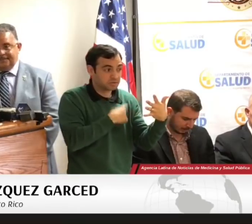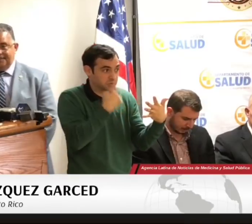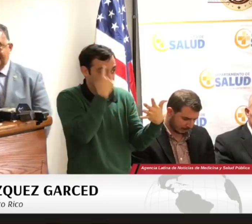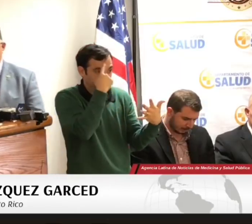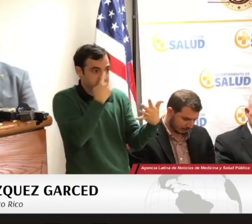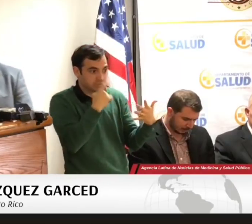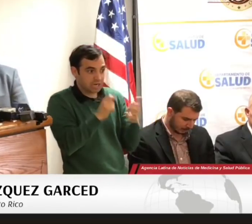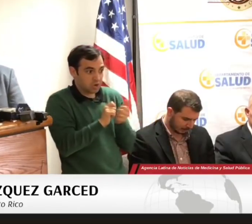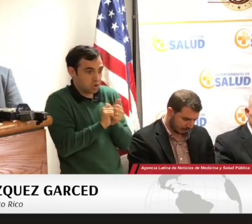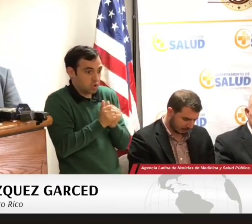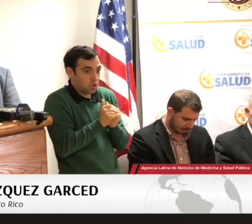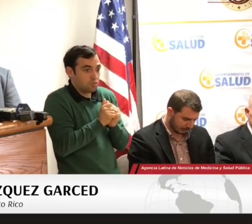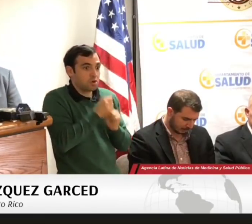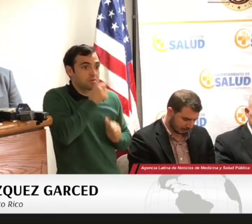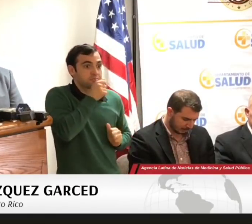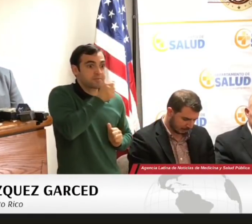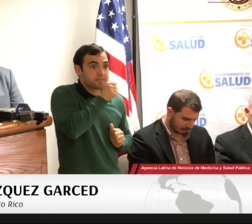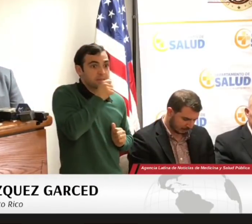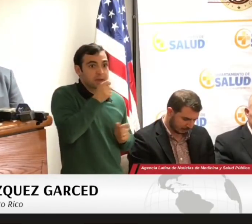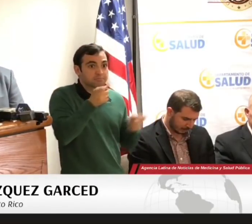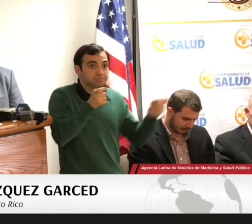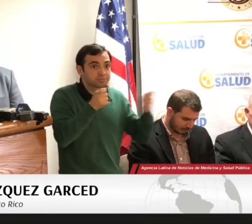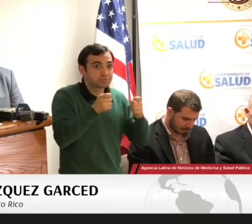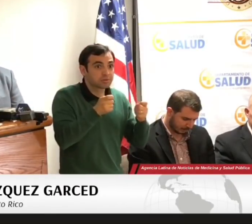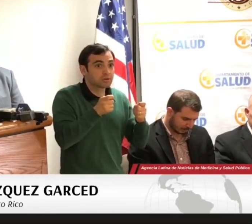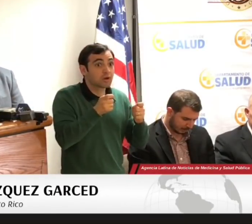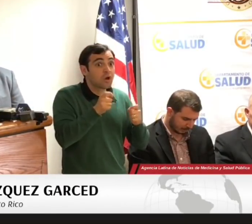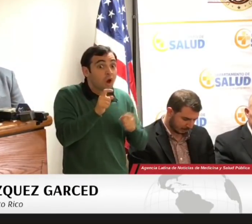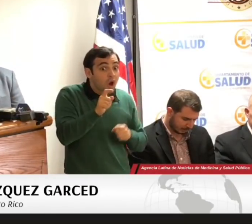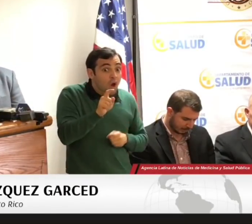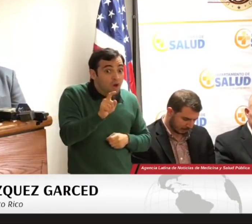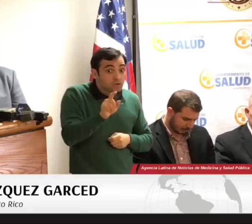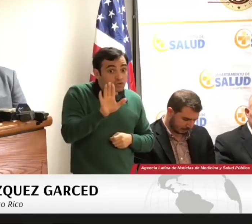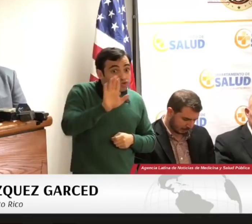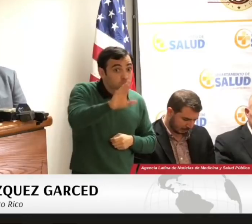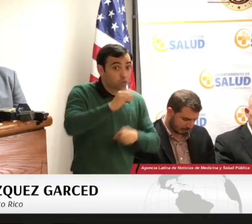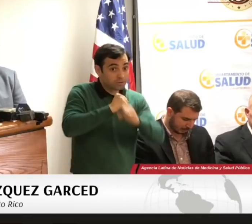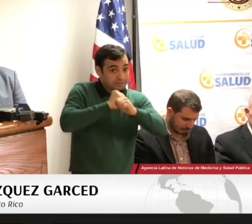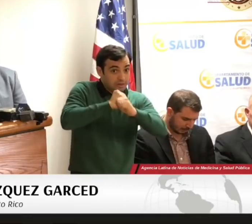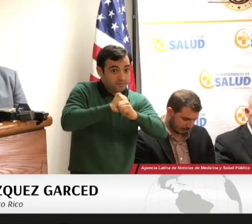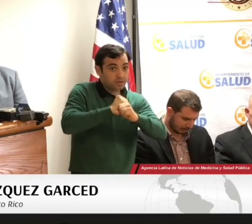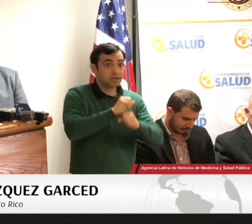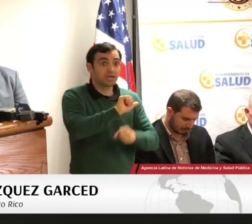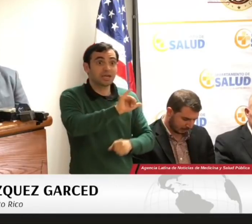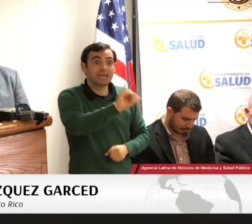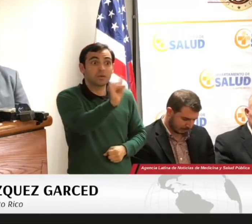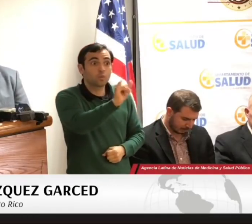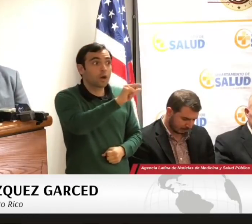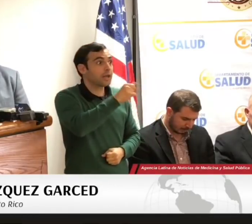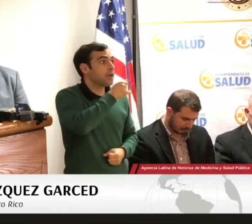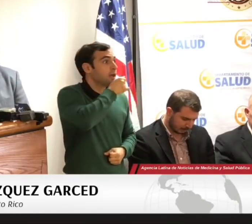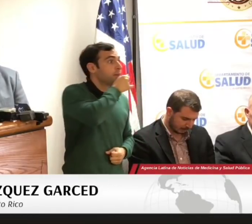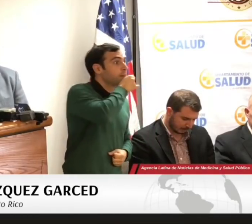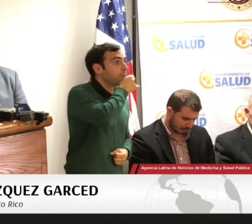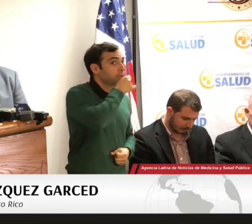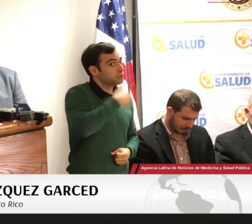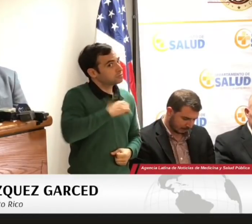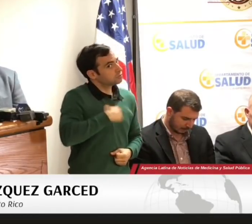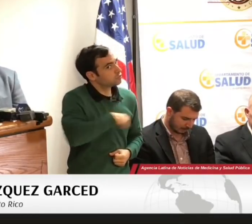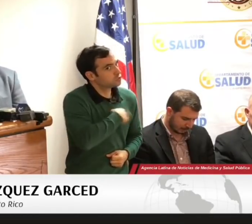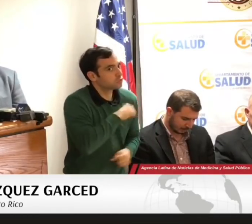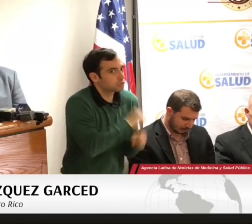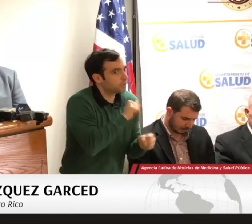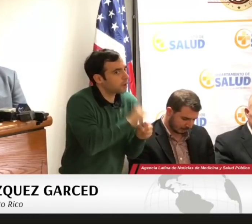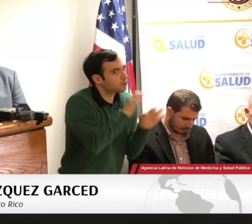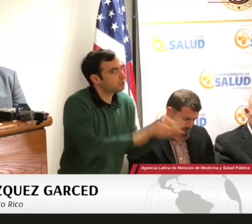manejar estas conferencias de prensa, no solo por la seguridad de usted, sino de los periodistas que realizamos una labor muy importante y del